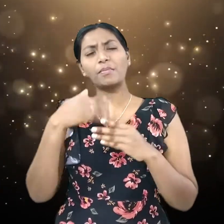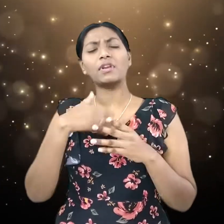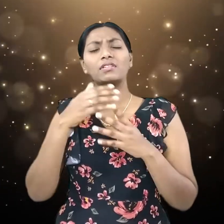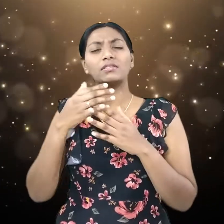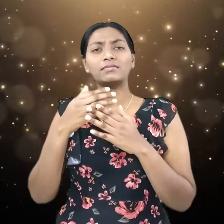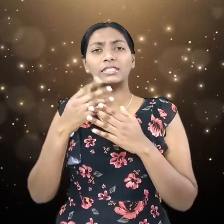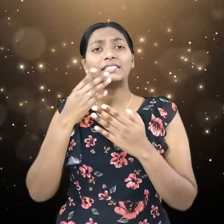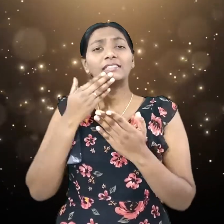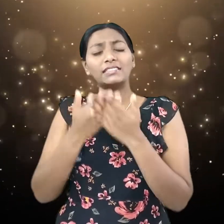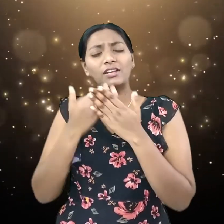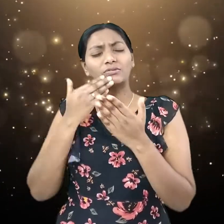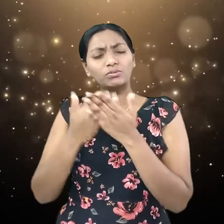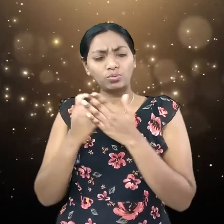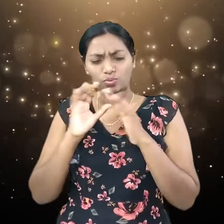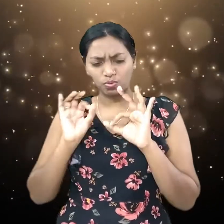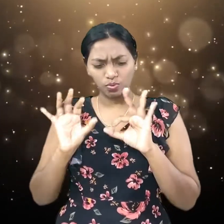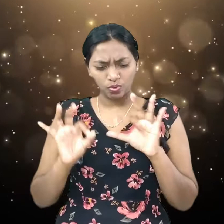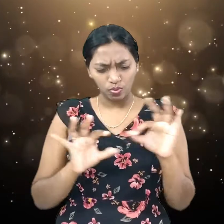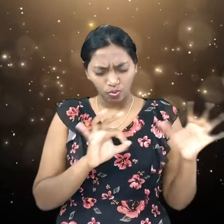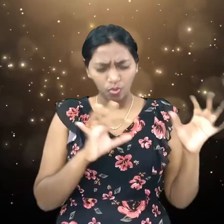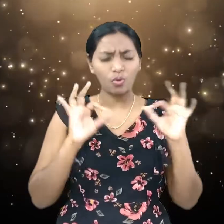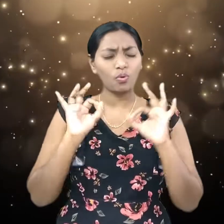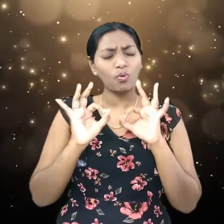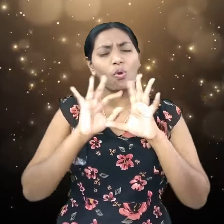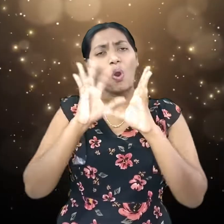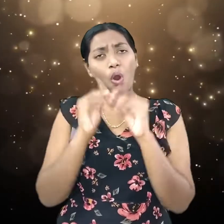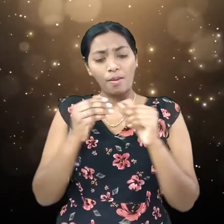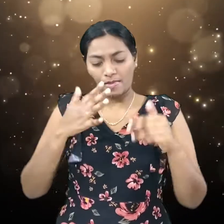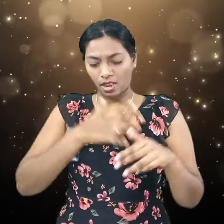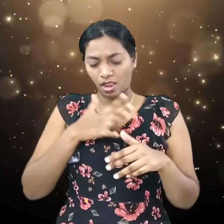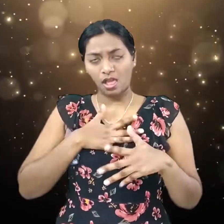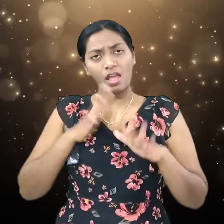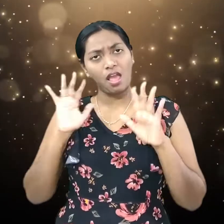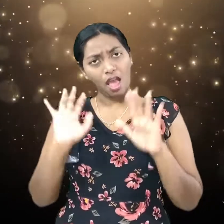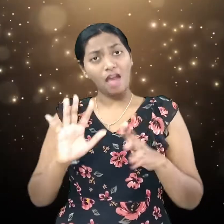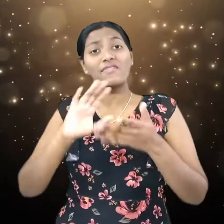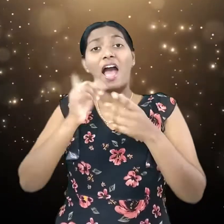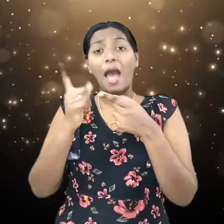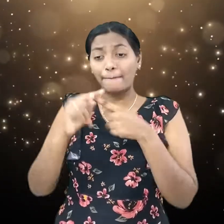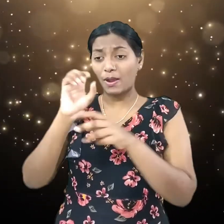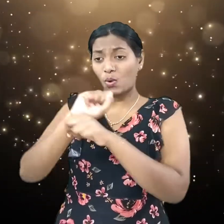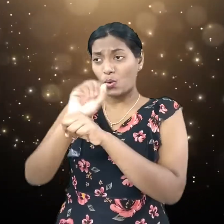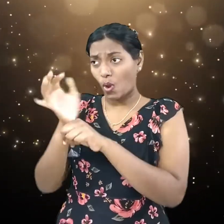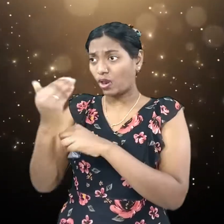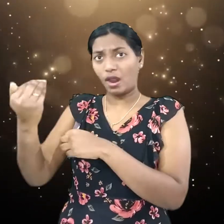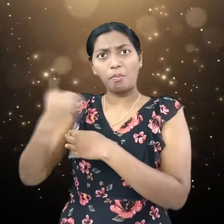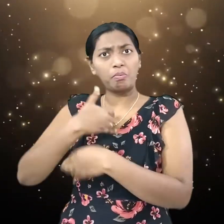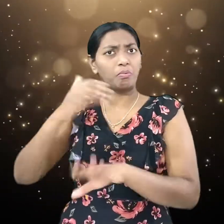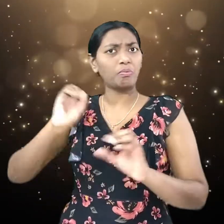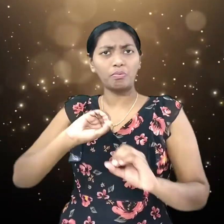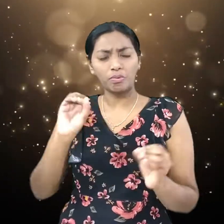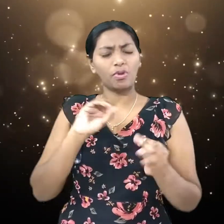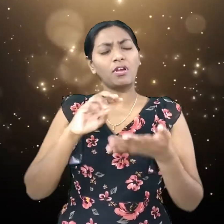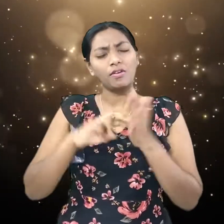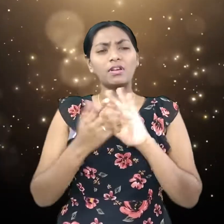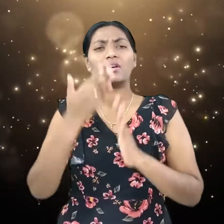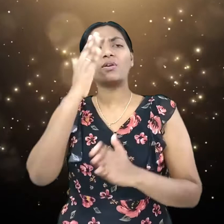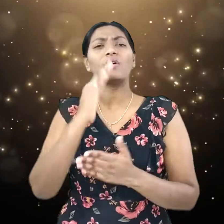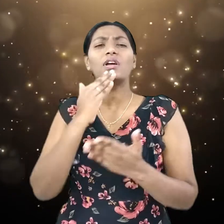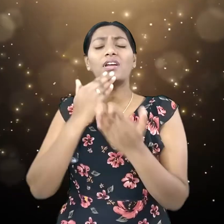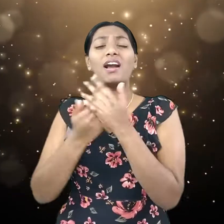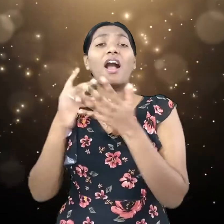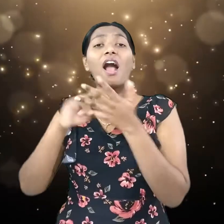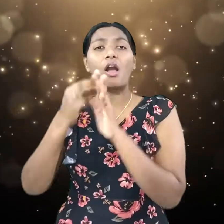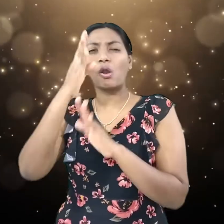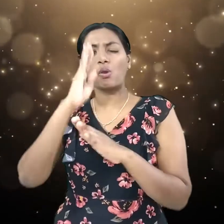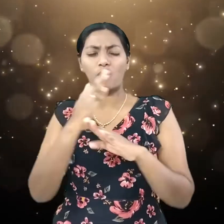ई अकाबा ती सा कामा रे जदी अकाबा रे की अकाज सों त्रकामा अल ओ दो ई अकबर